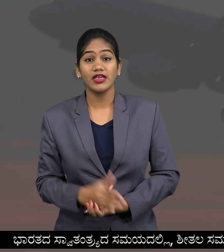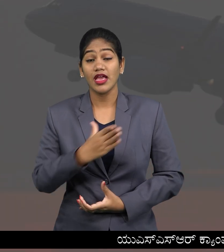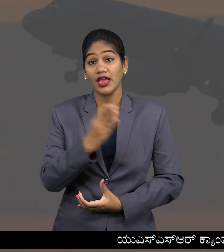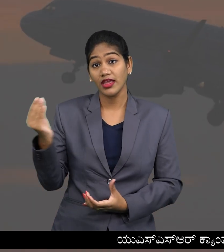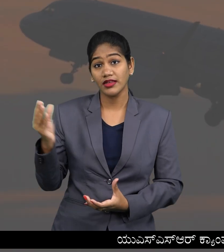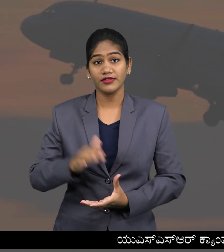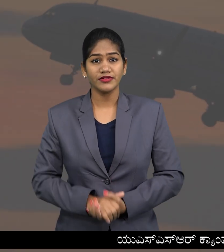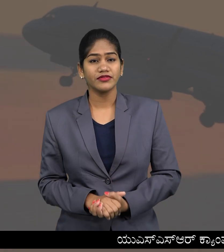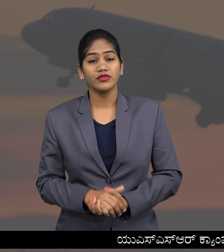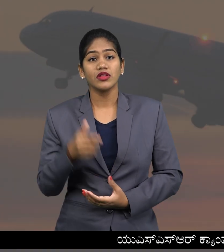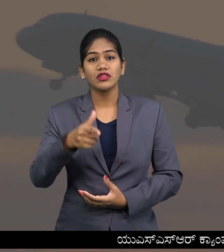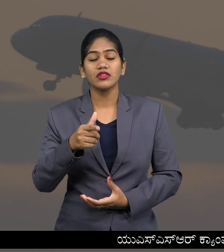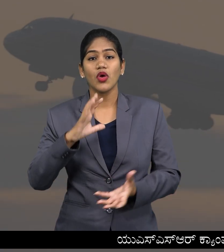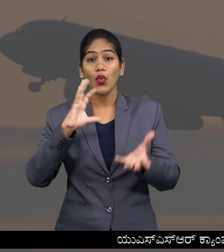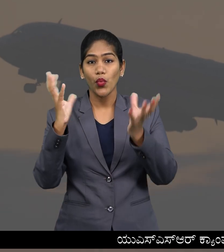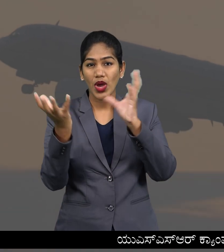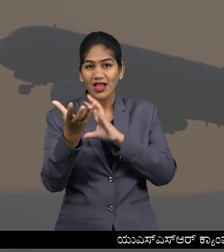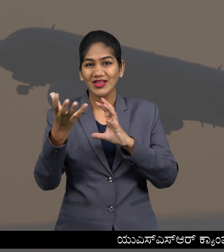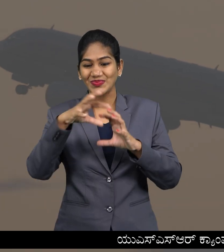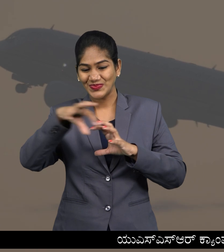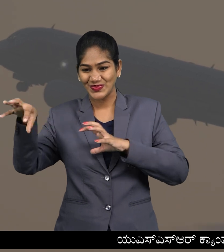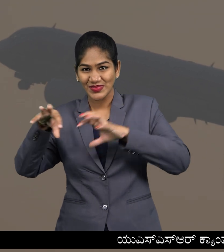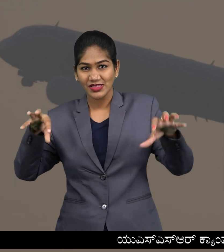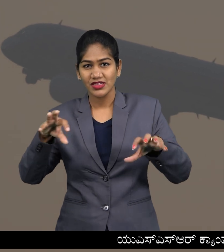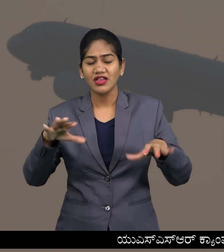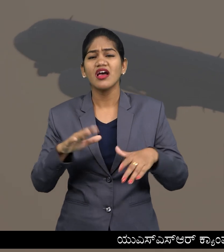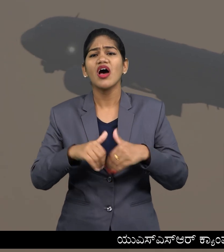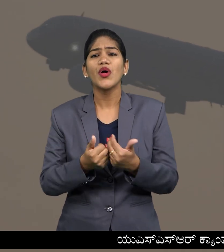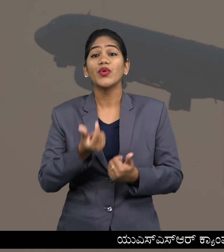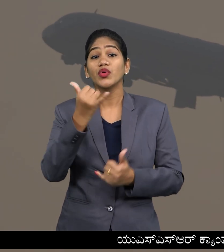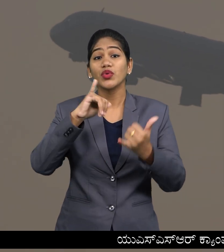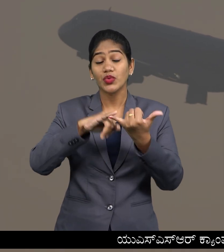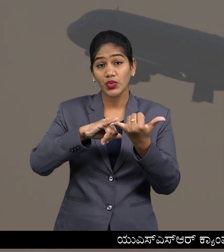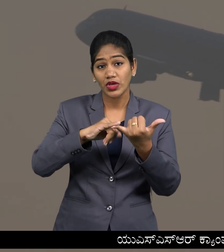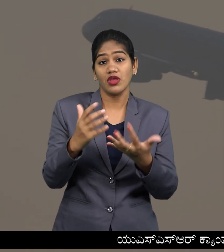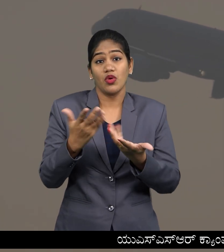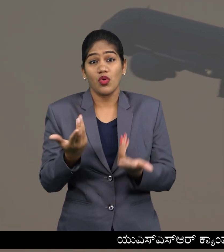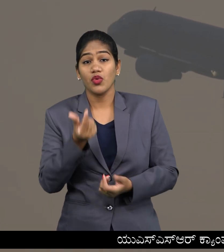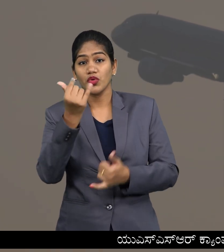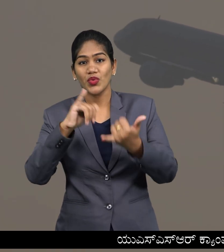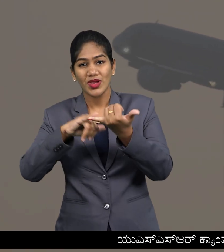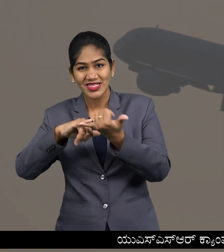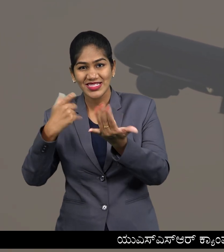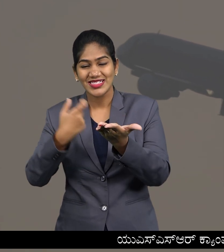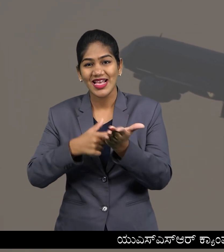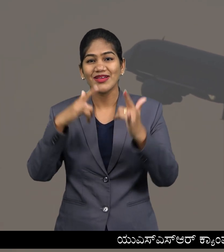ಅಥವಾ ಯುಎಸ್ಎಸ್ಆರ್ ಕ್ಯಾಂಪ್ ದೇಶಗಳಾಗಿ ವಿಭಜಿಸಲ್ಪಟ್ಟಿತು.